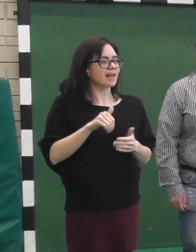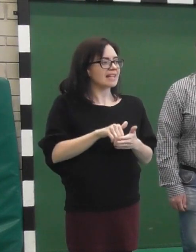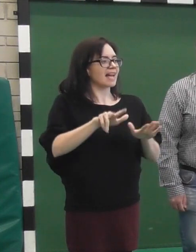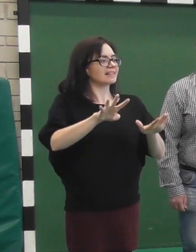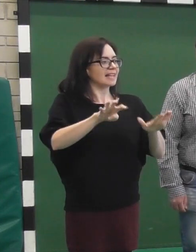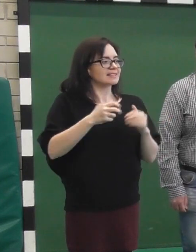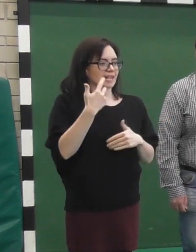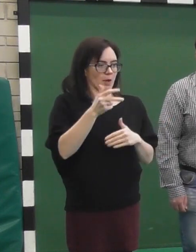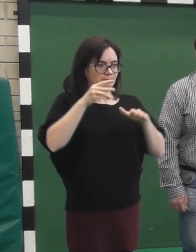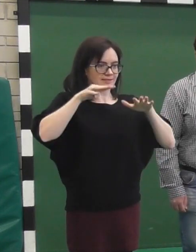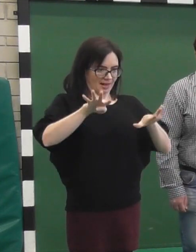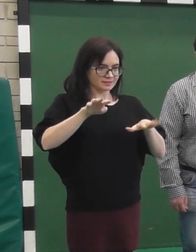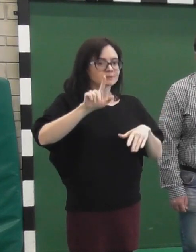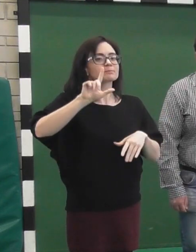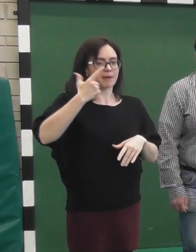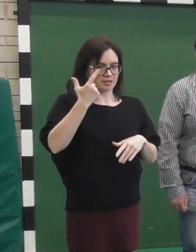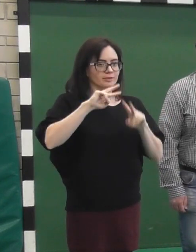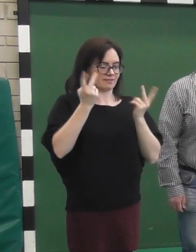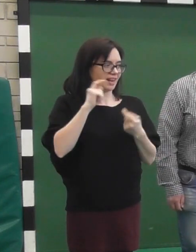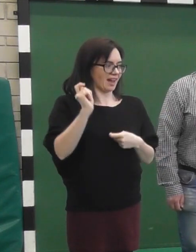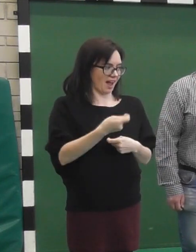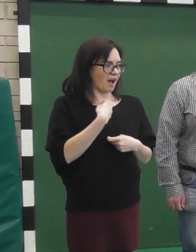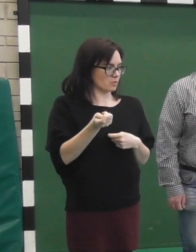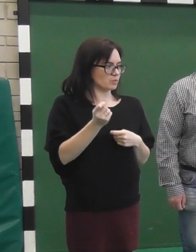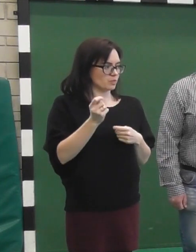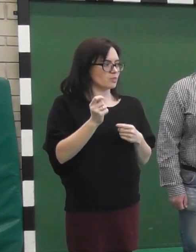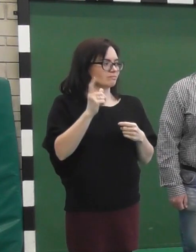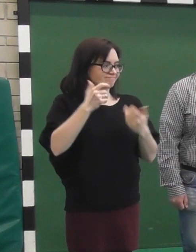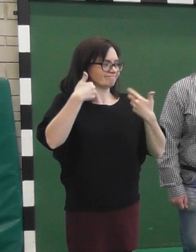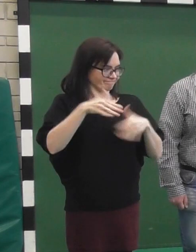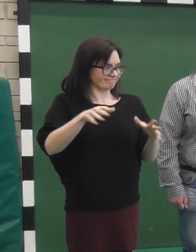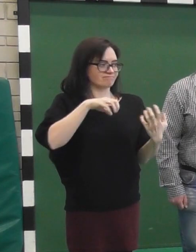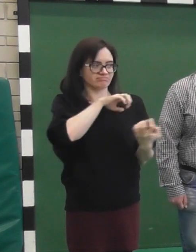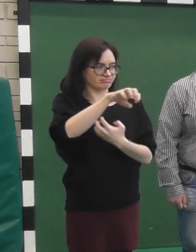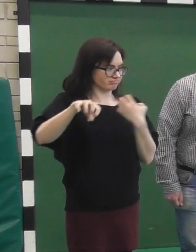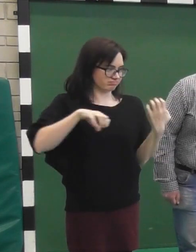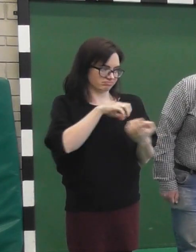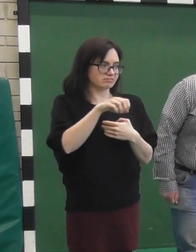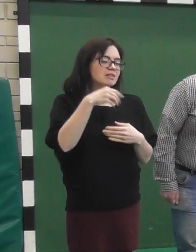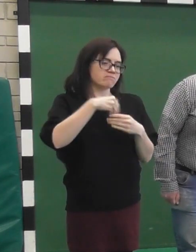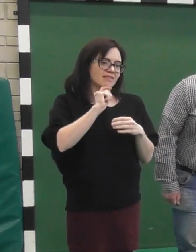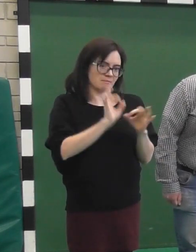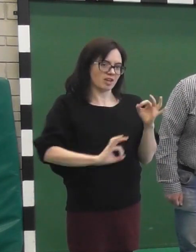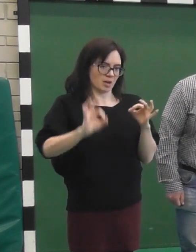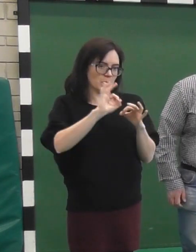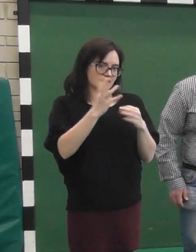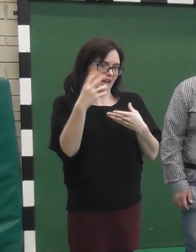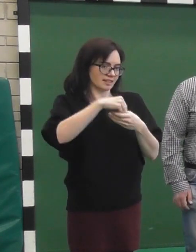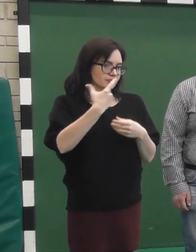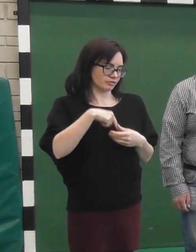1939-ben megindult a II. Világháború, aminek Magyarország is részese lett.